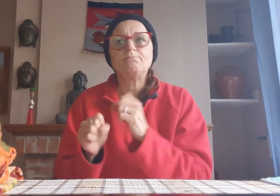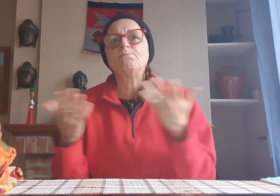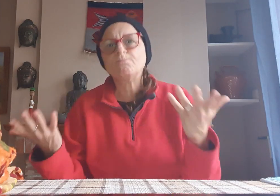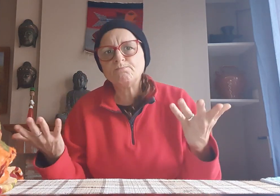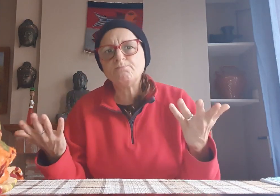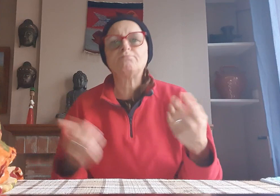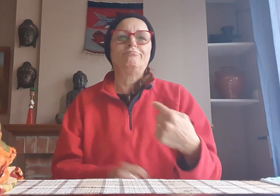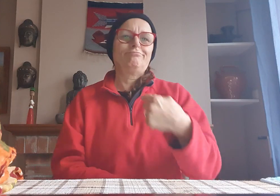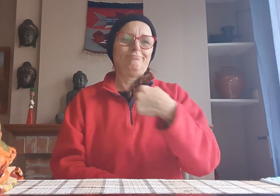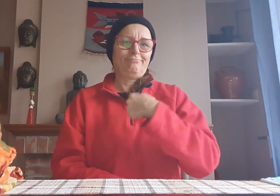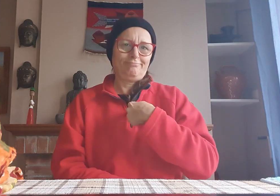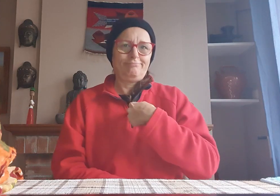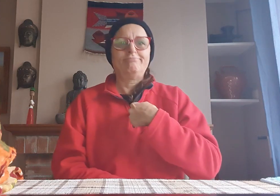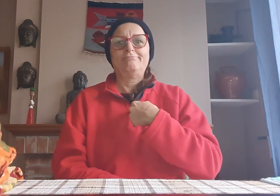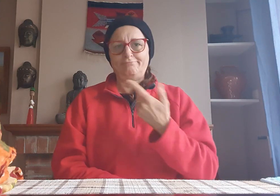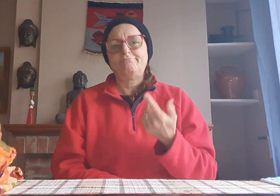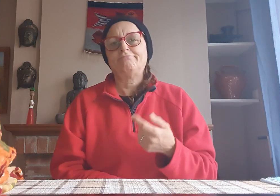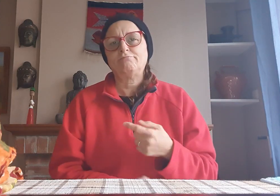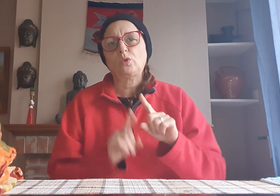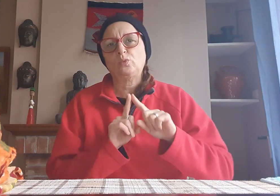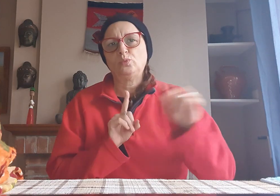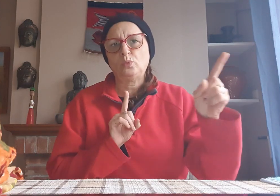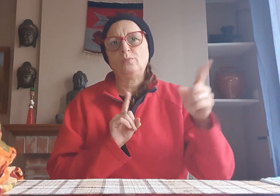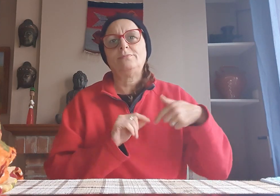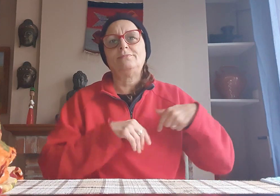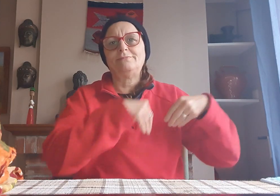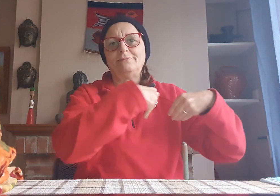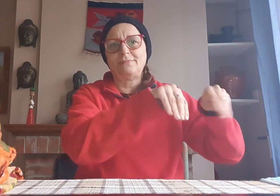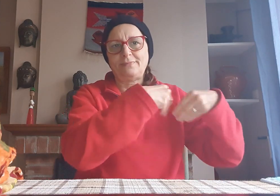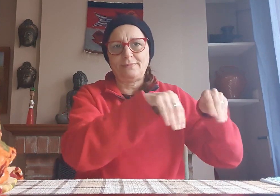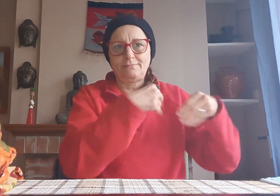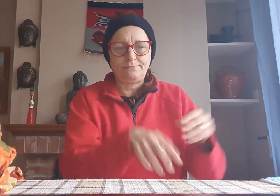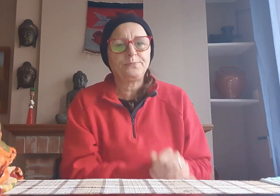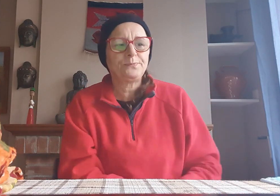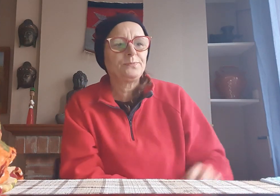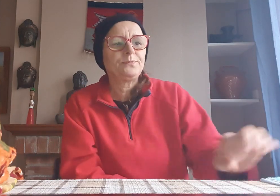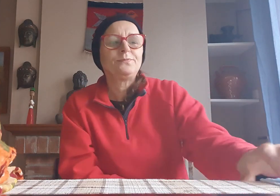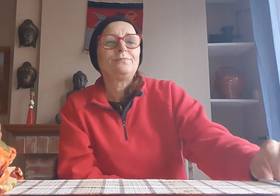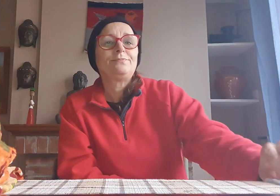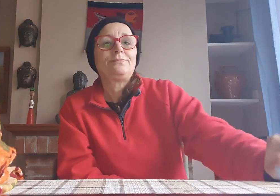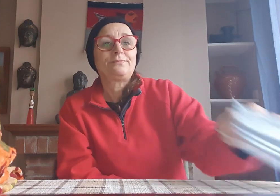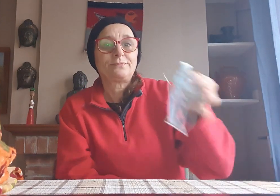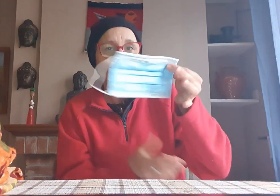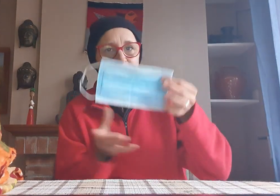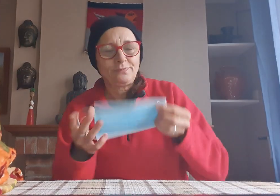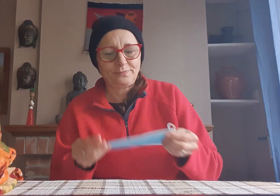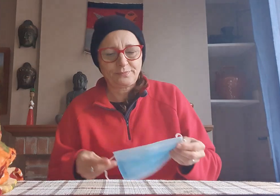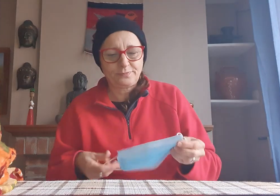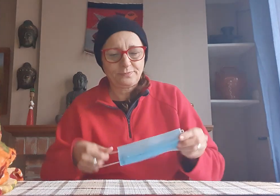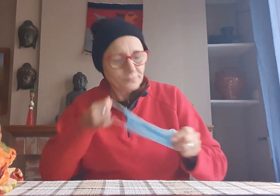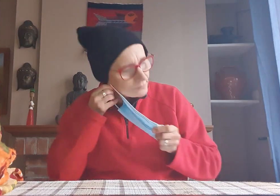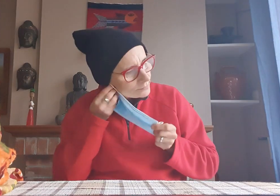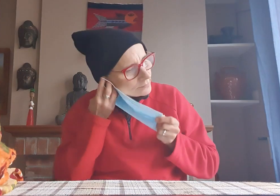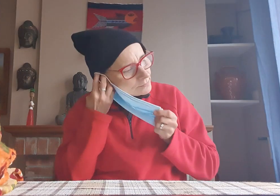hijos. Sí. Y gracias por ser tú. 14 millones. Mejor que 11 millones, que es lo que querías tú. Mejor que 15.